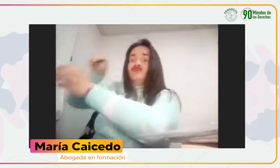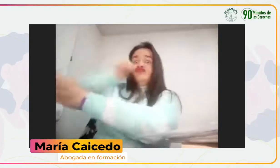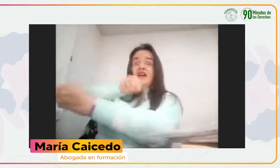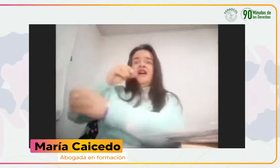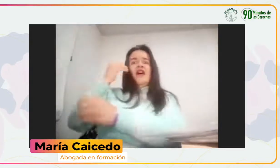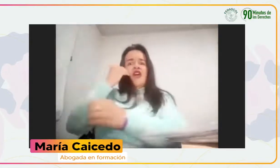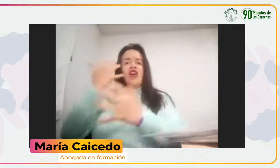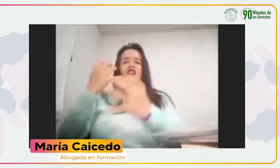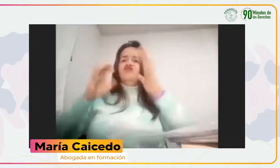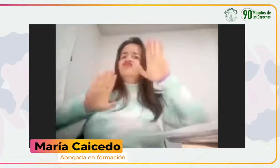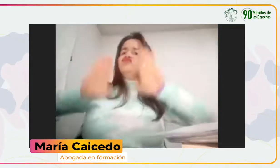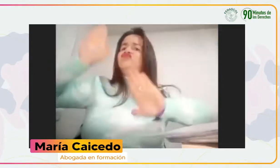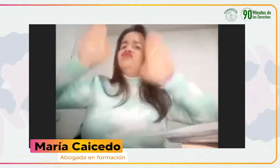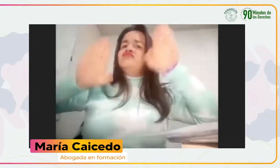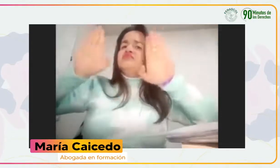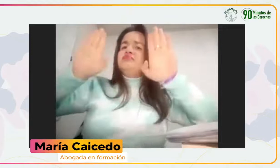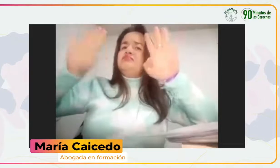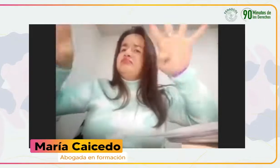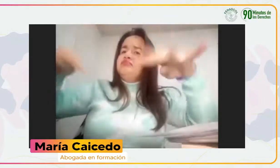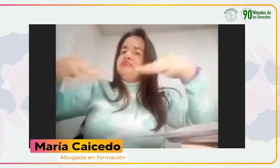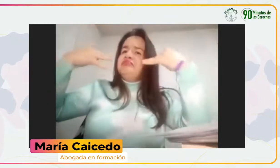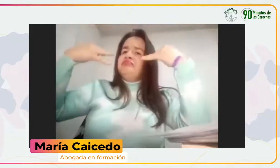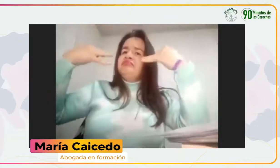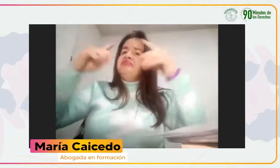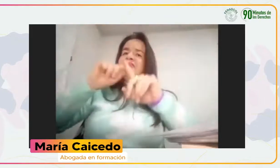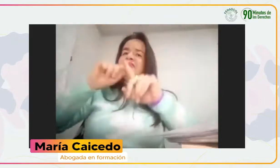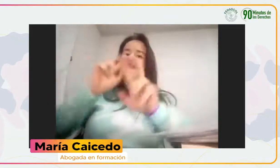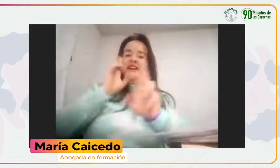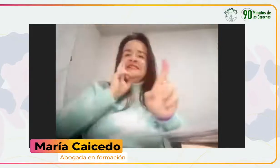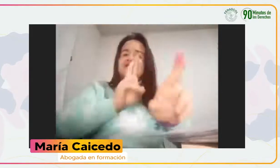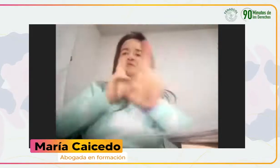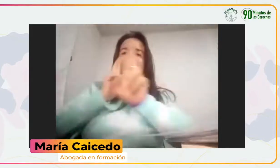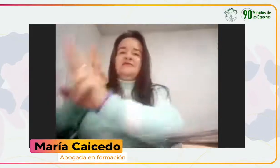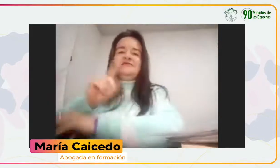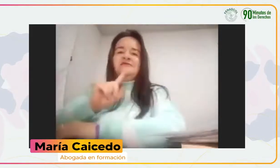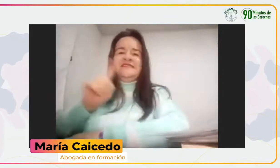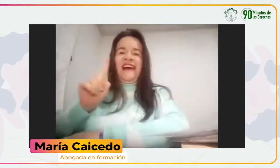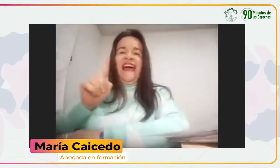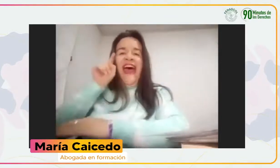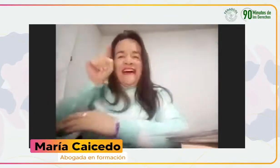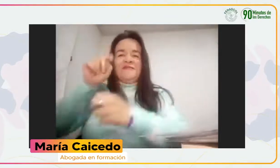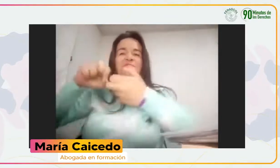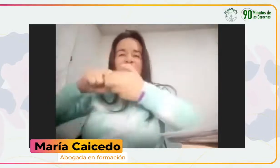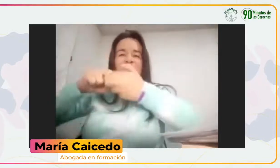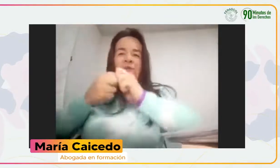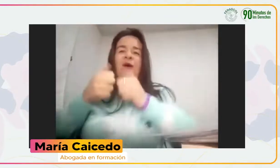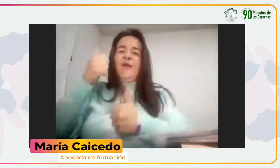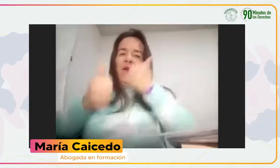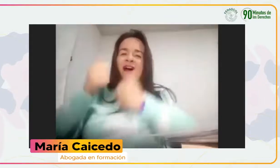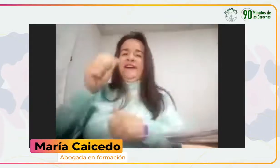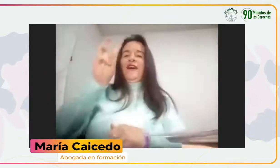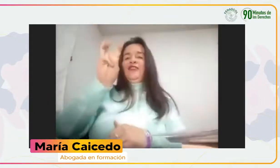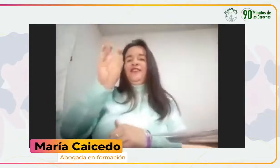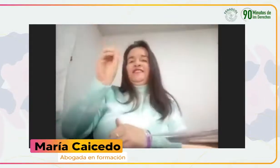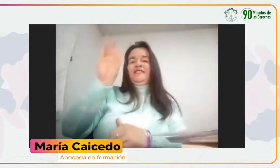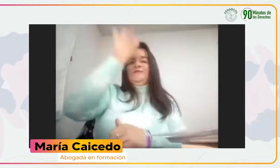el poderío, y las mujeres, en este caso, por ejemplo, Ingrid Betancourt, no ha sido reconocida, y eso nos ha pasado